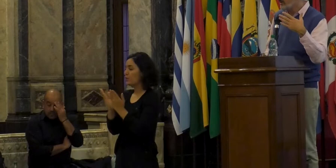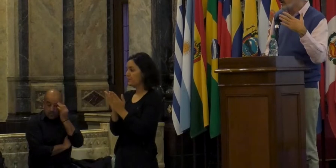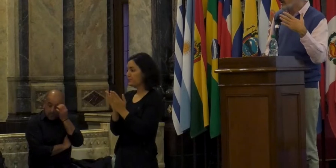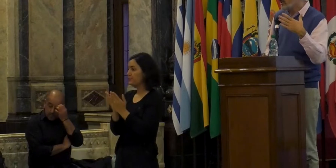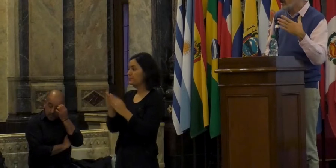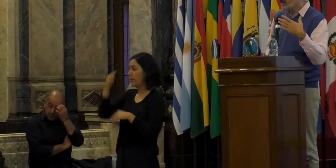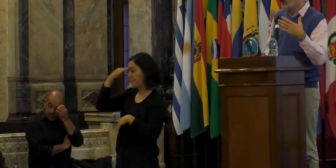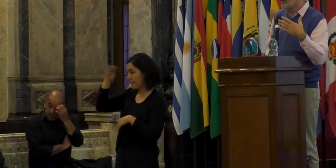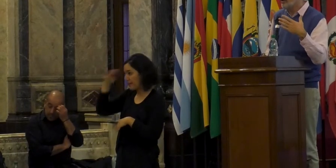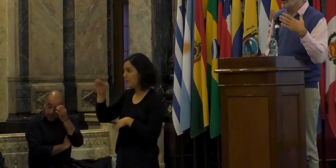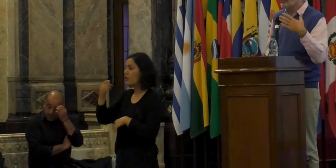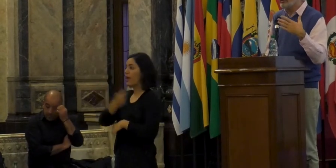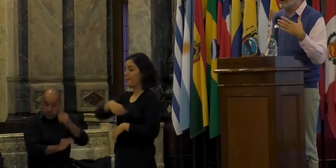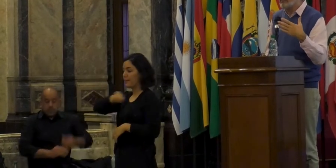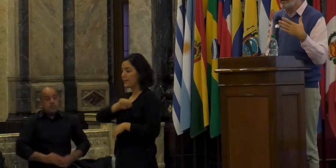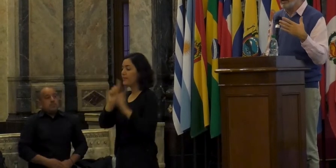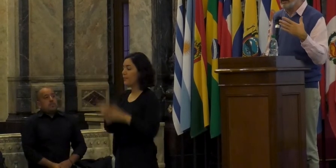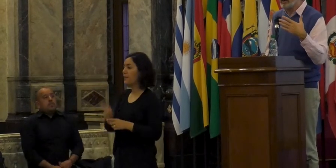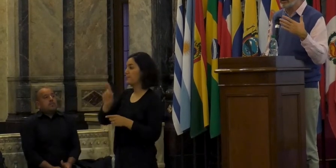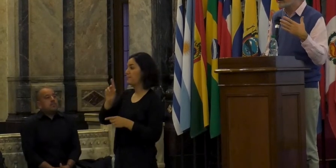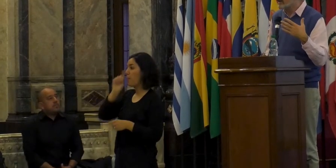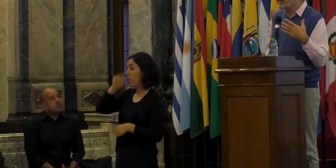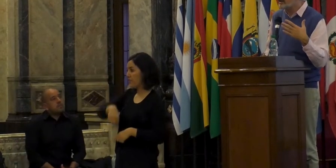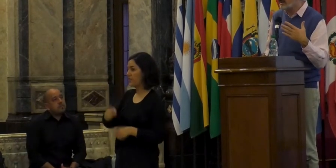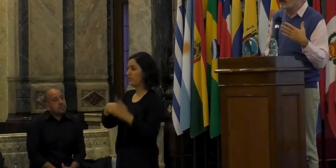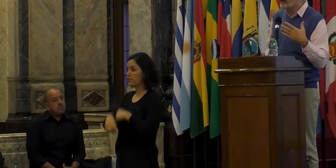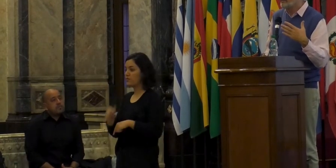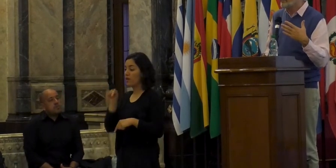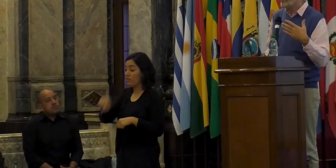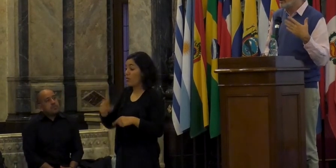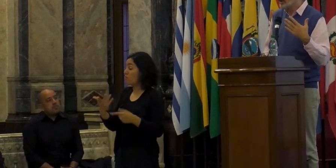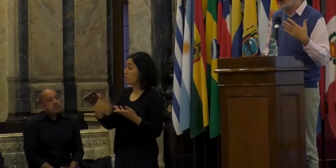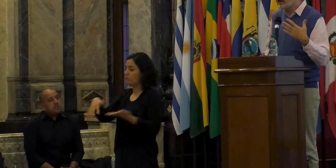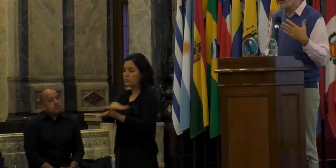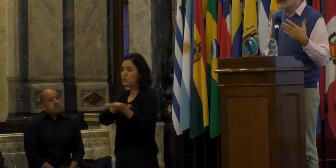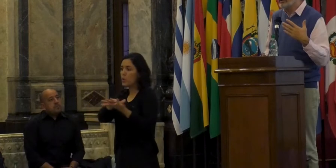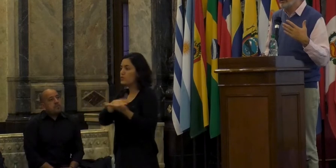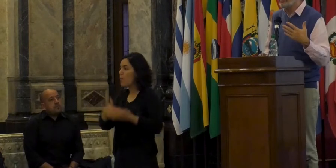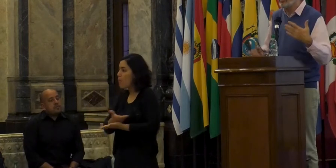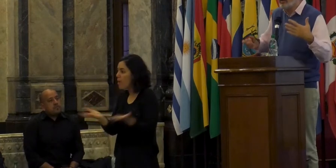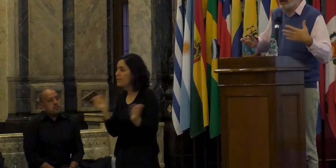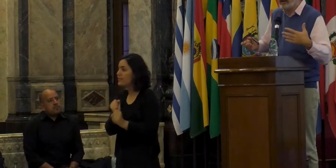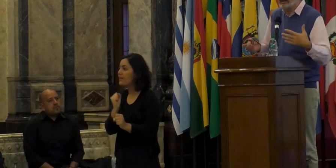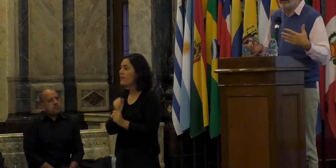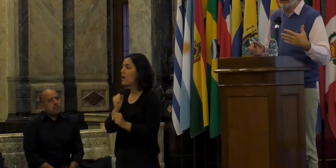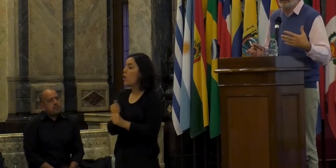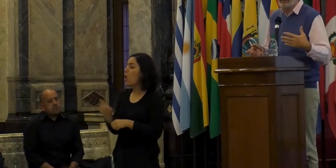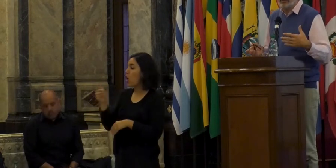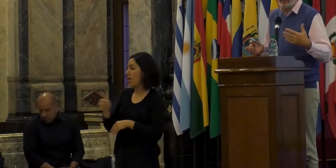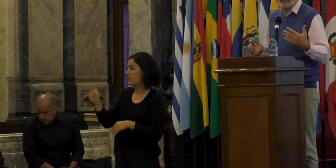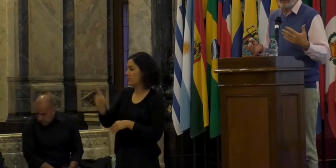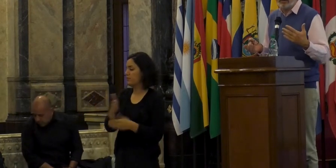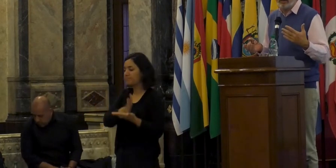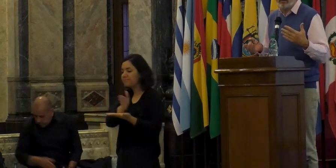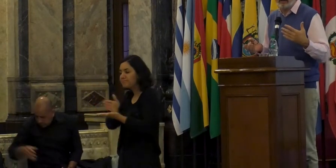México y Montevideo. Es una etnografía de corte experimental y colaborativa que estaba haciendo con gente